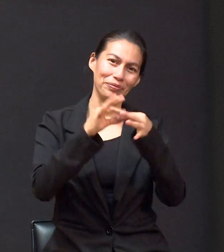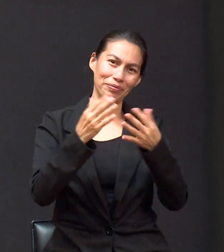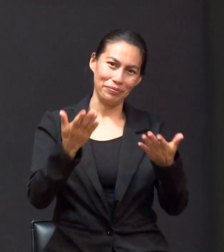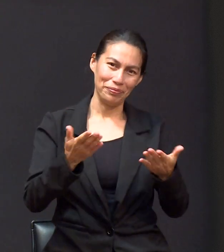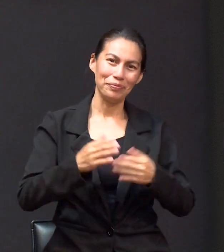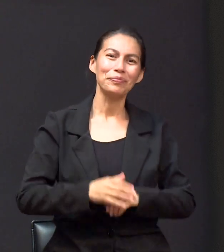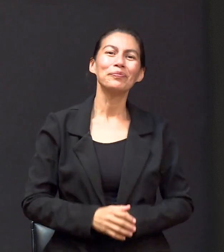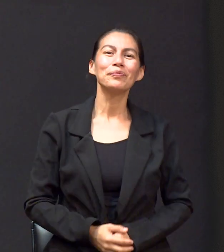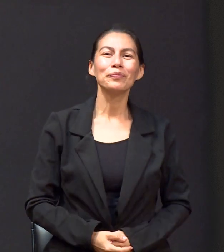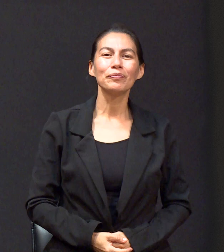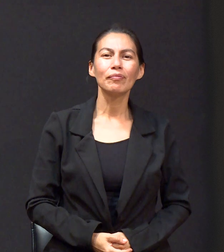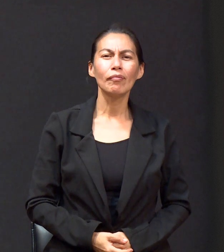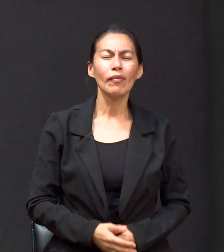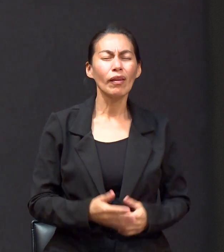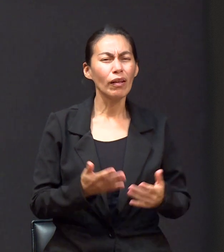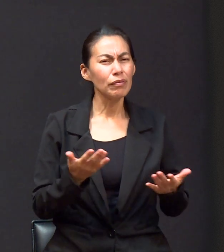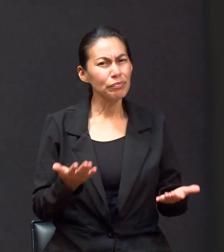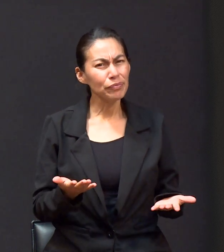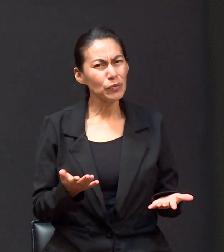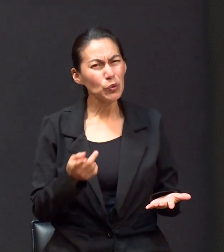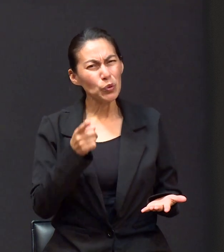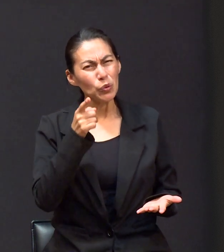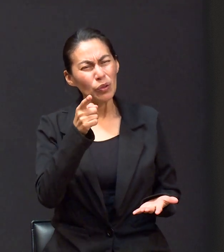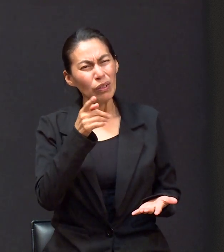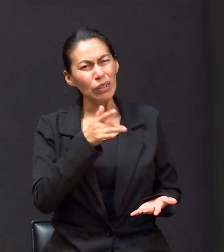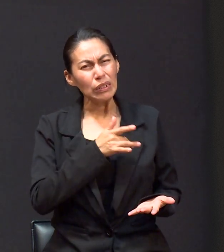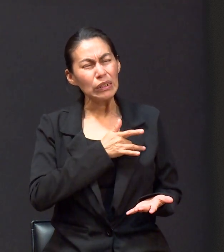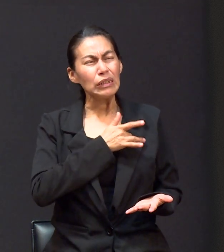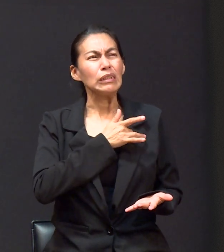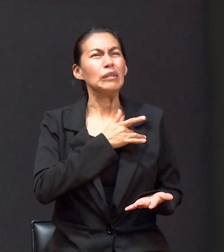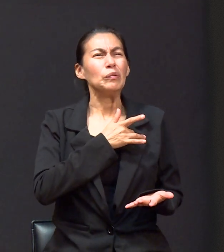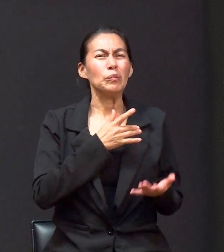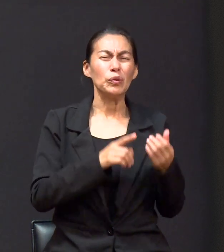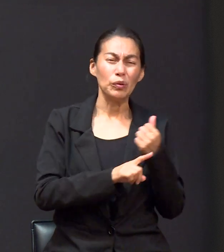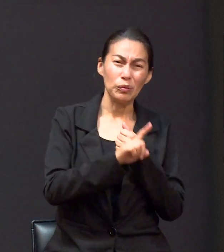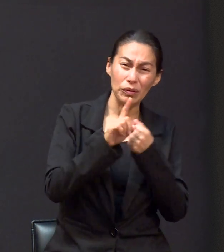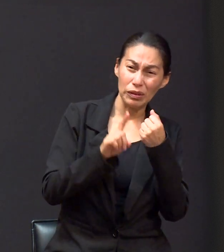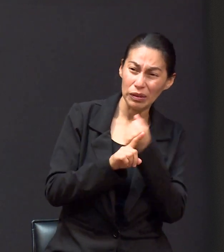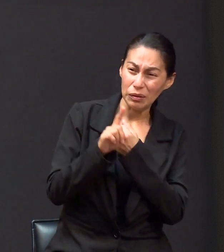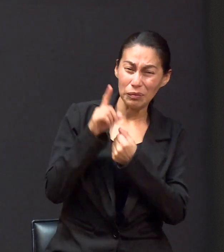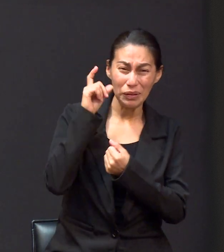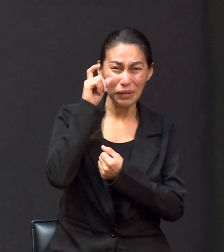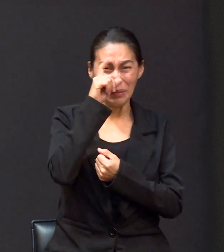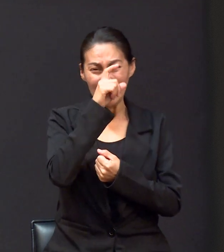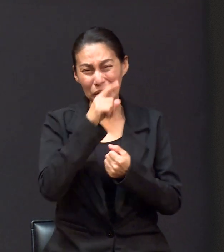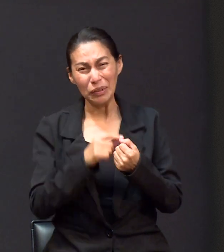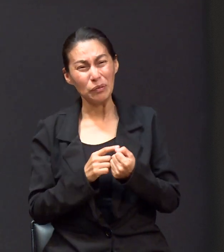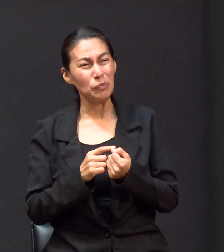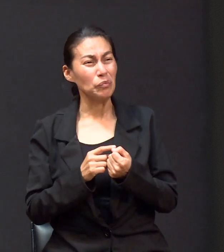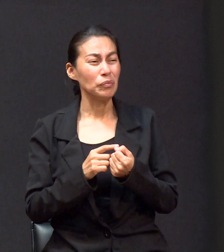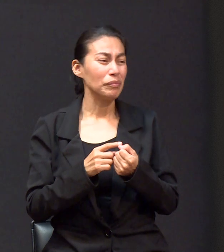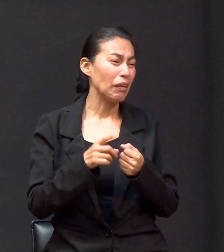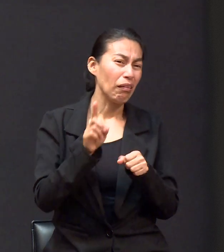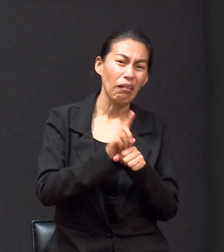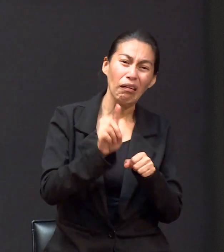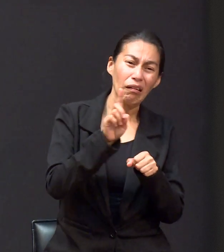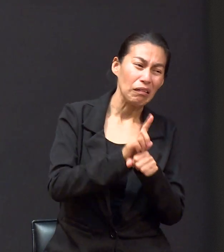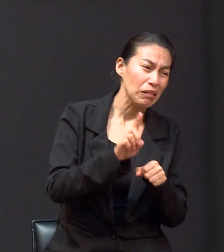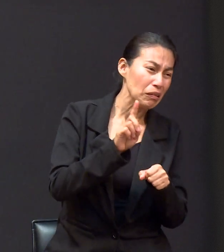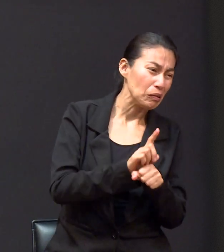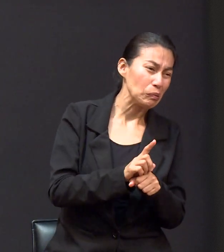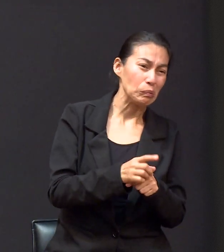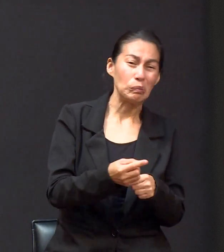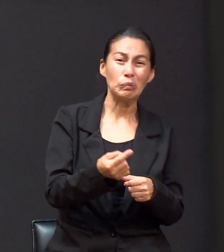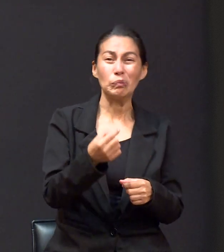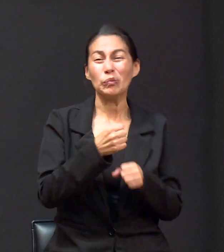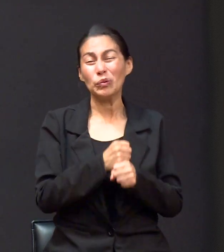oración. ¿Cómo le haces cuando afrontas problemas y las crisis de la vida llegan a